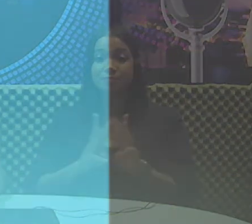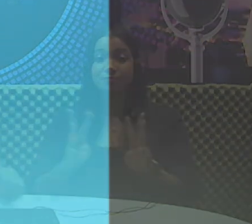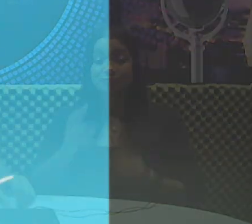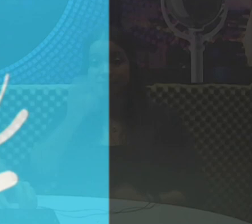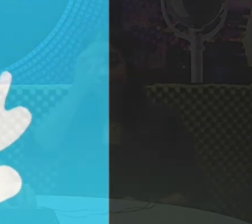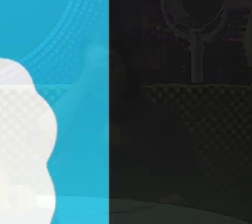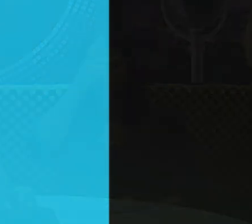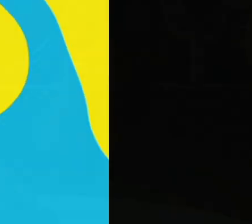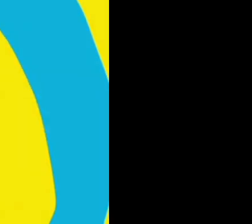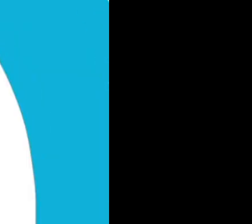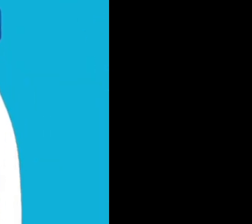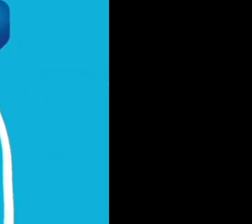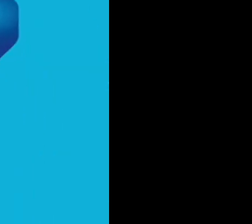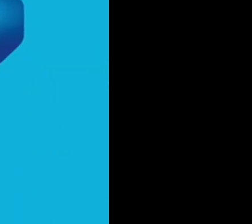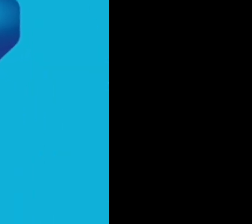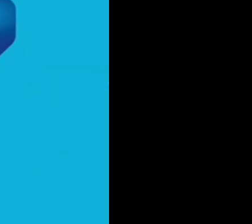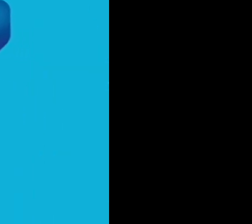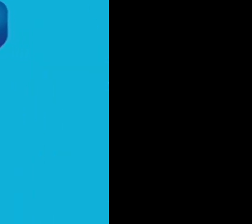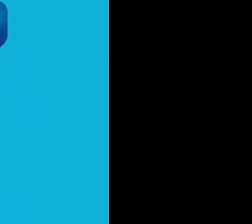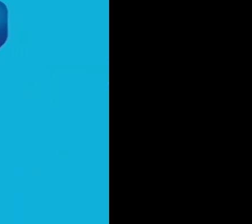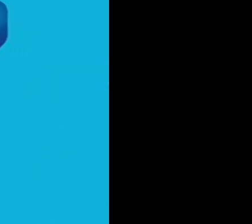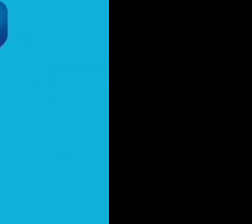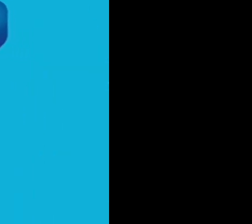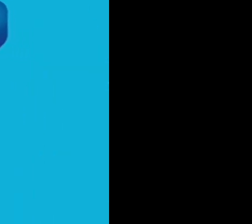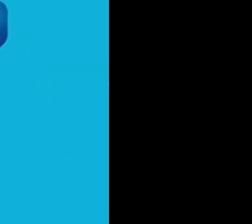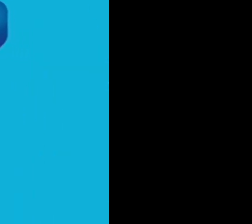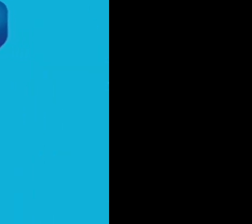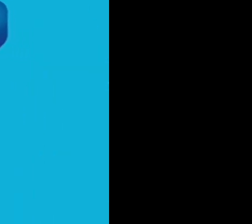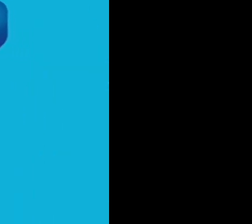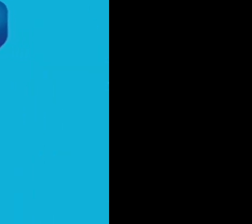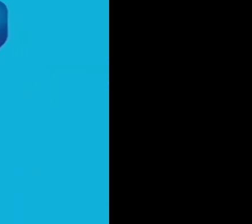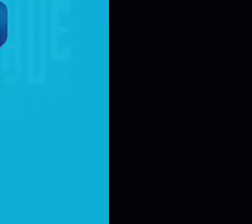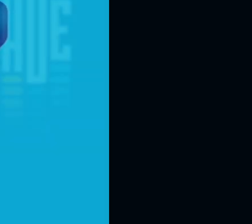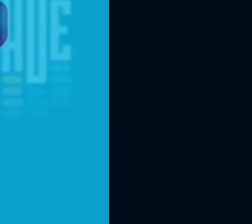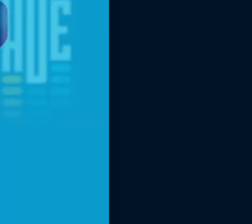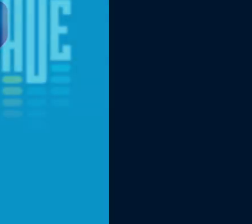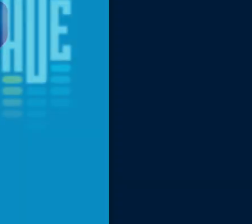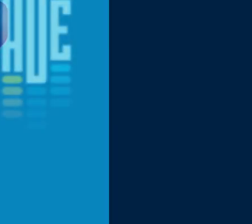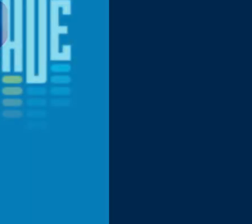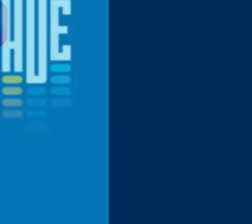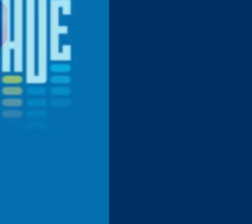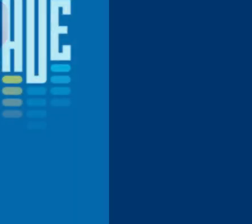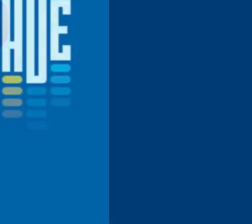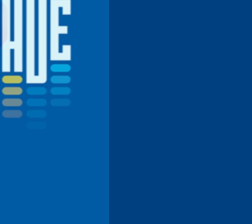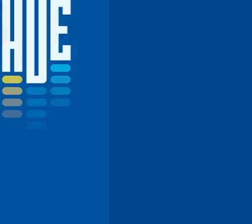Continue conosco no portal da Prefeitura e nas redes sociais.